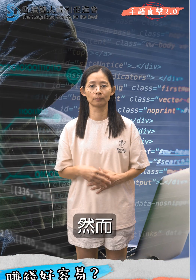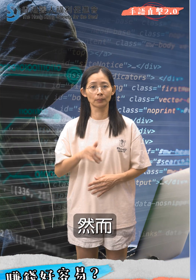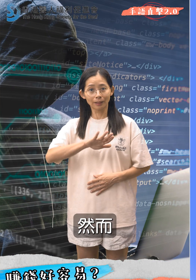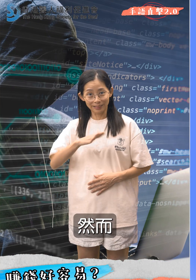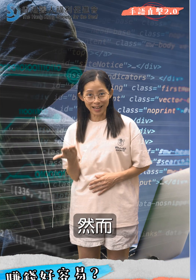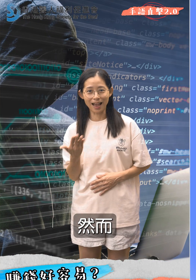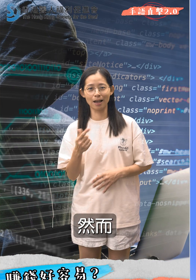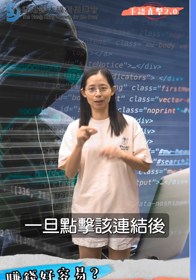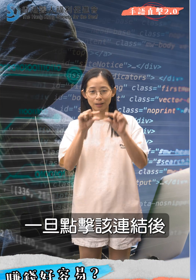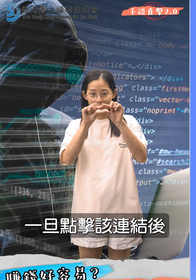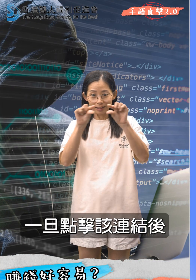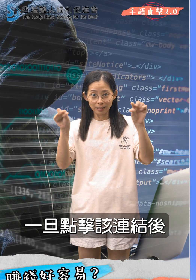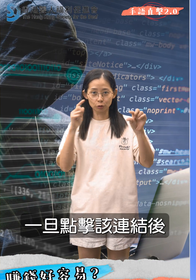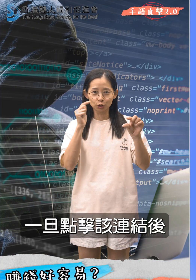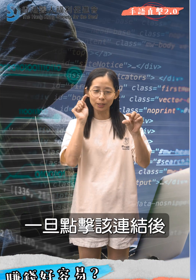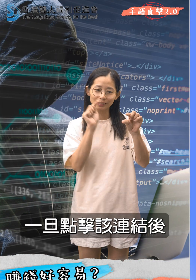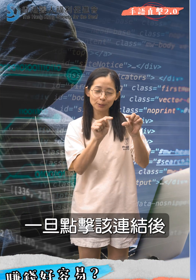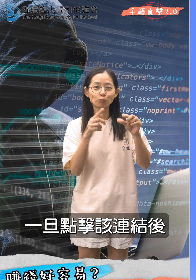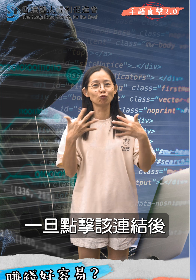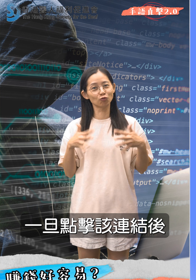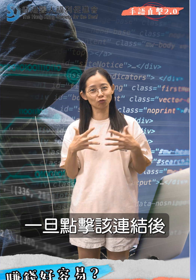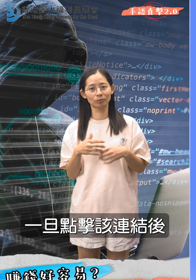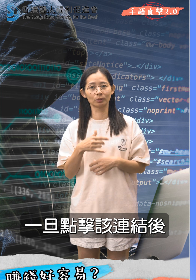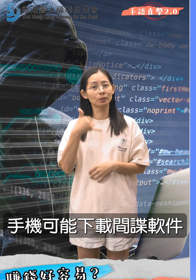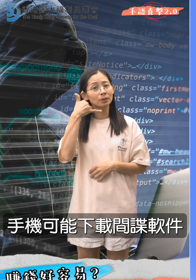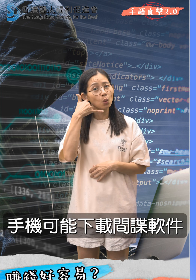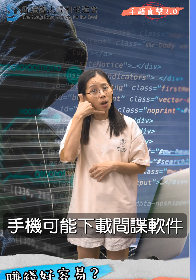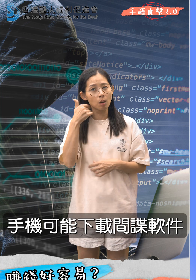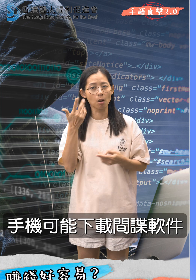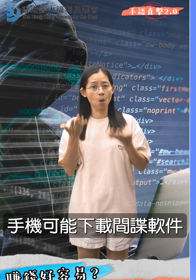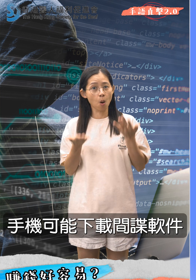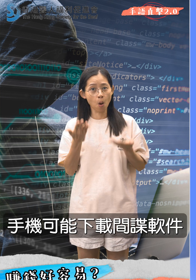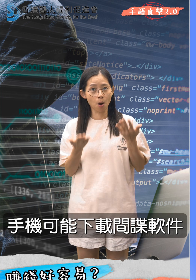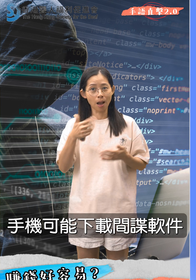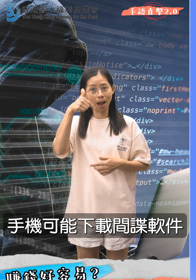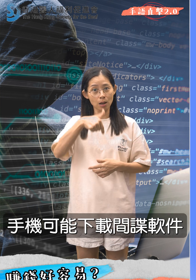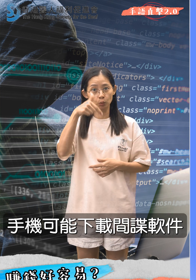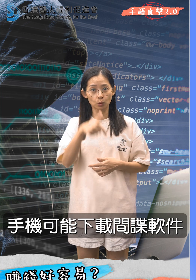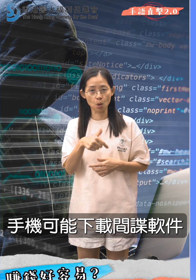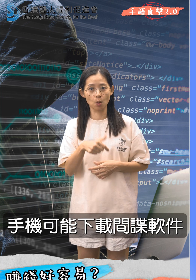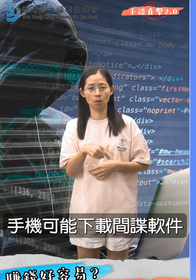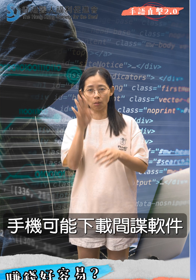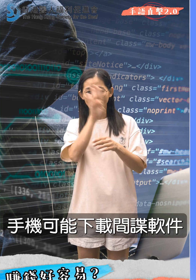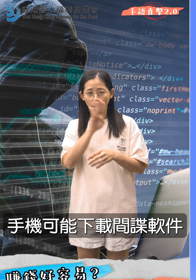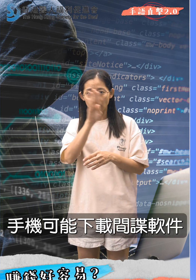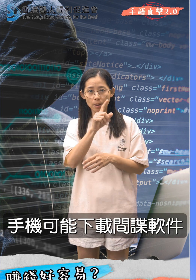然而，一旦點擊該鏈接之後，手機可能下載間諜軟件，